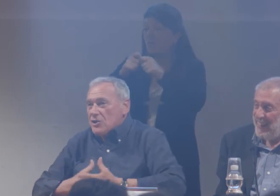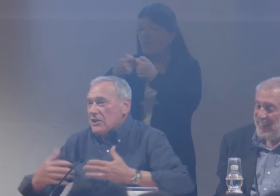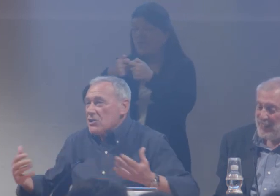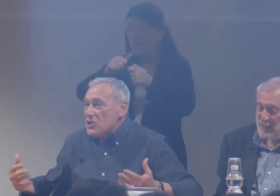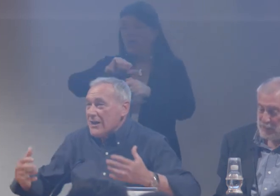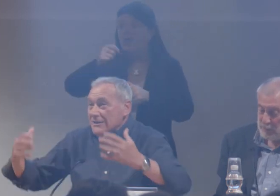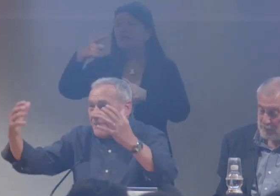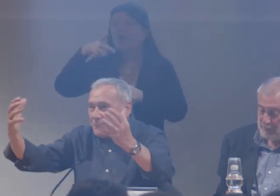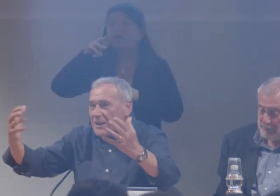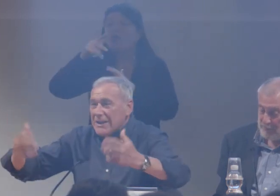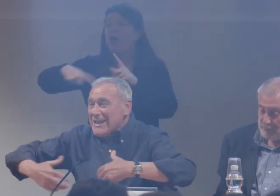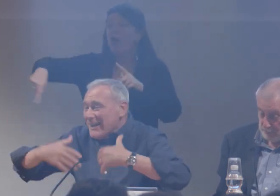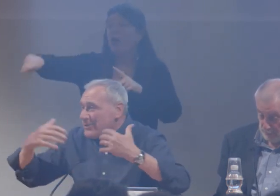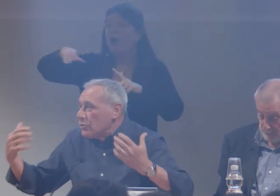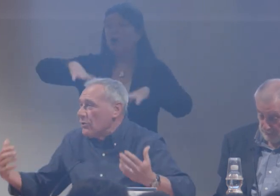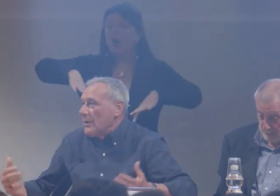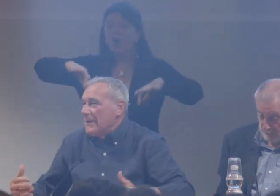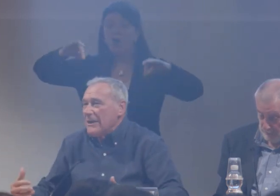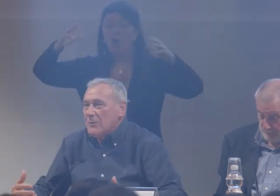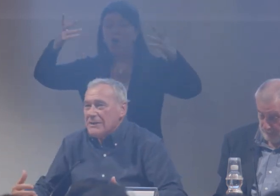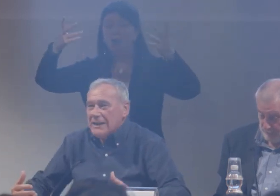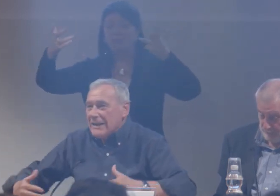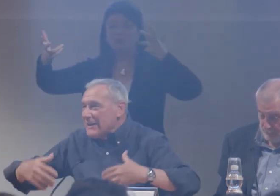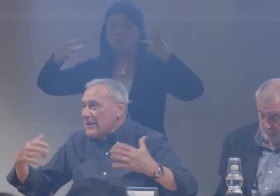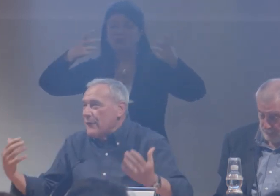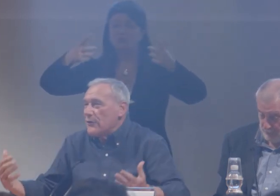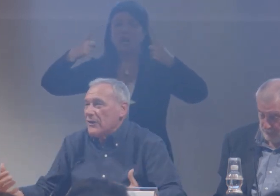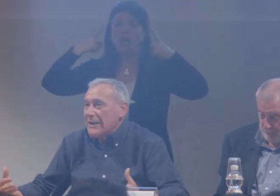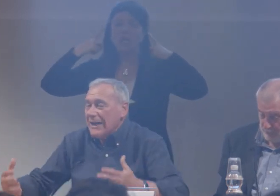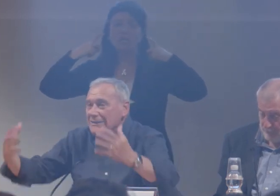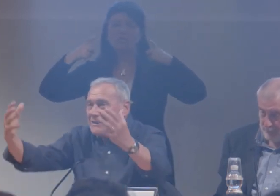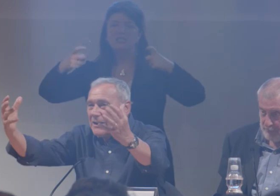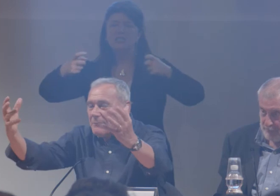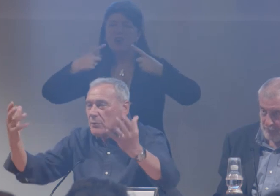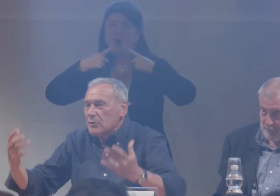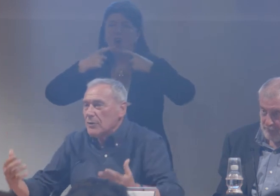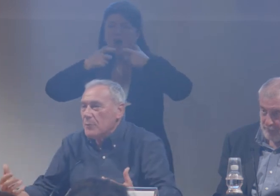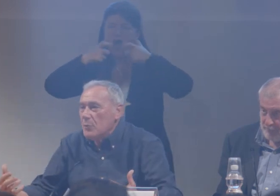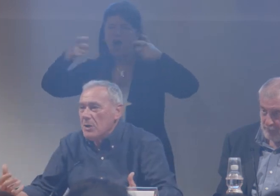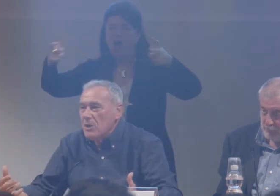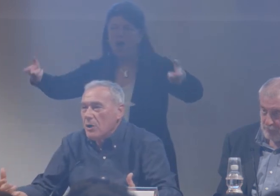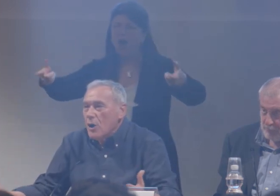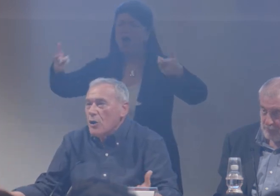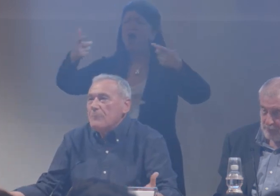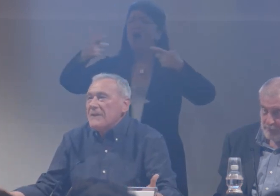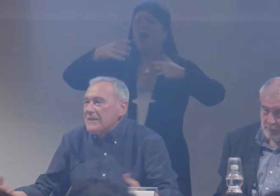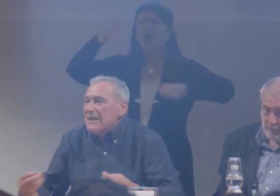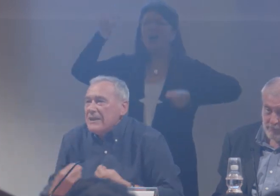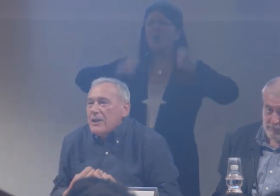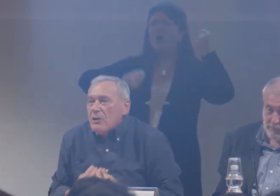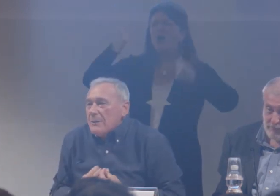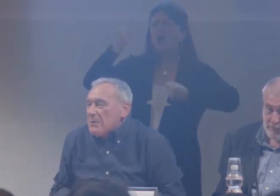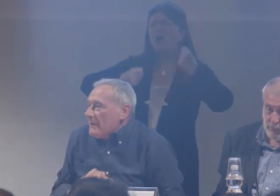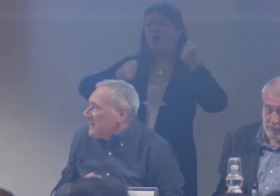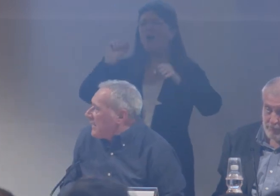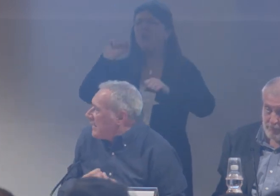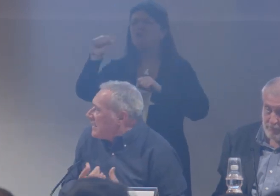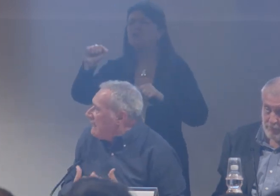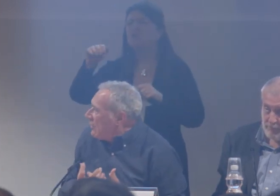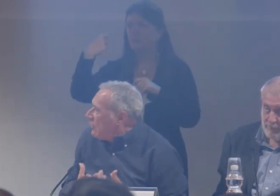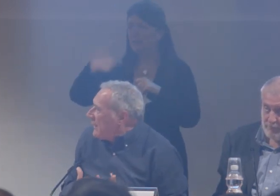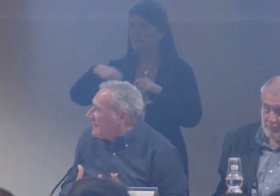una sceneggiata gridando in una maniera come delle rinni forsennate dal posto del pubblico, col presidente che non capiva